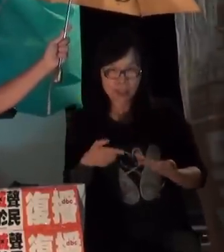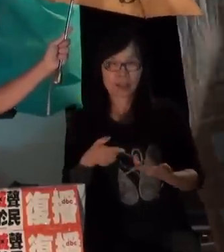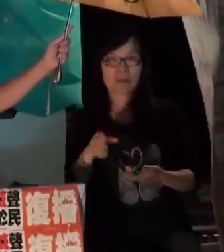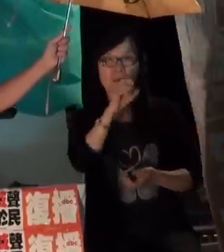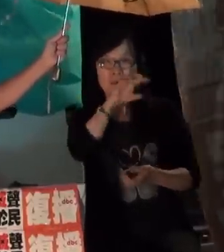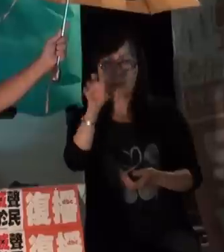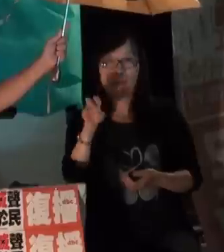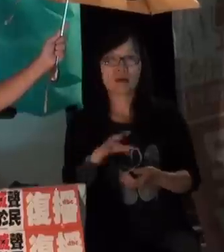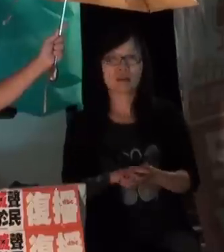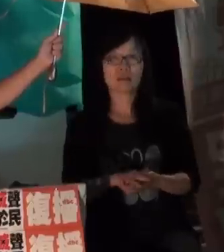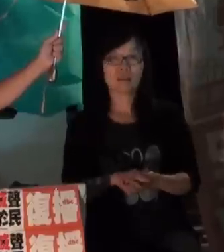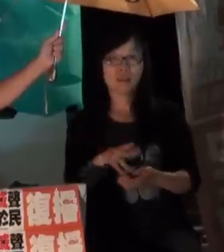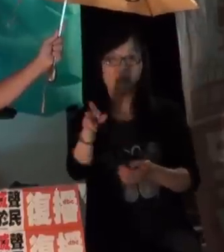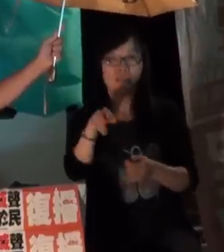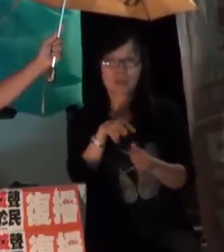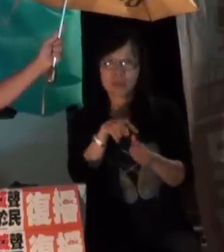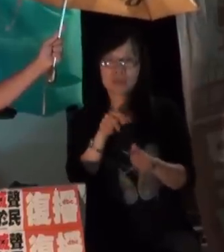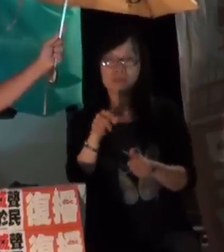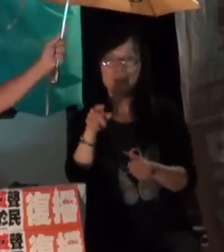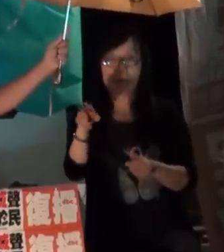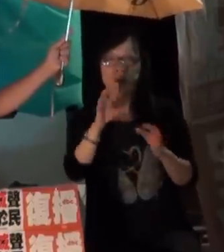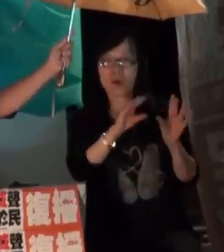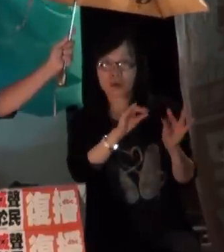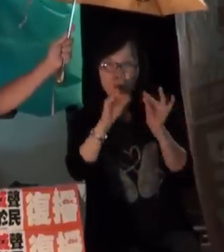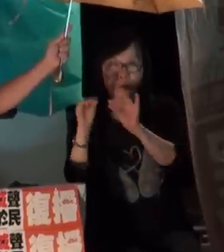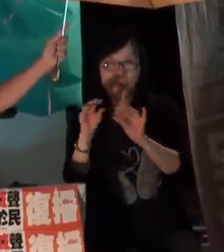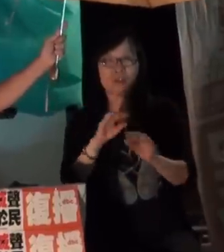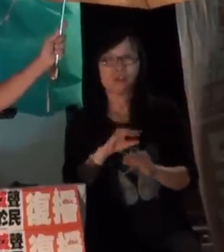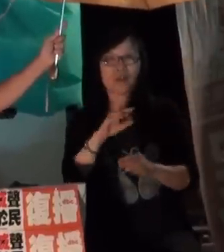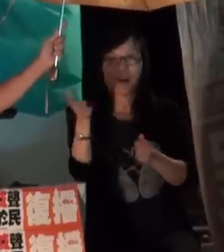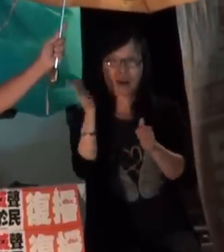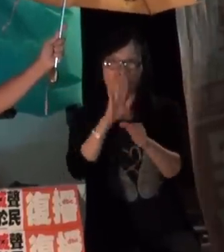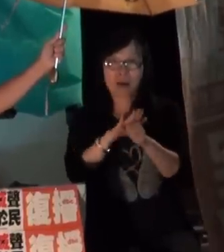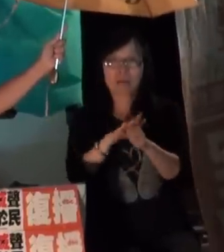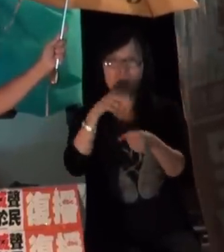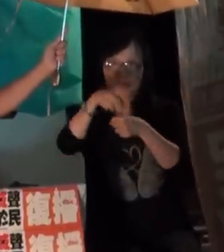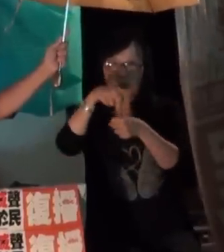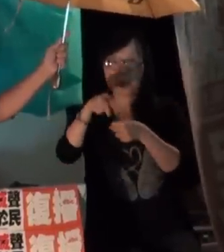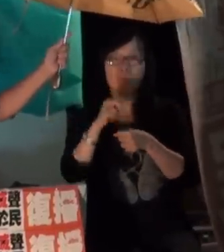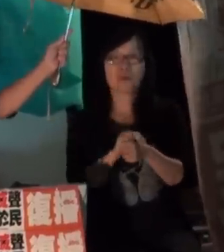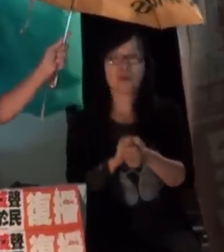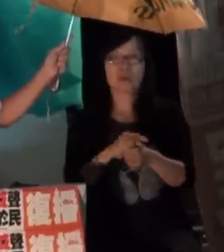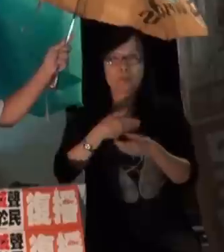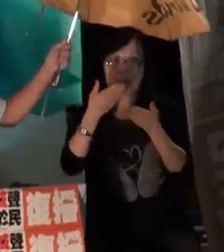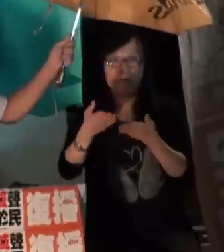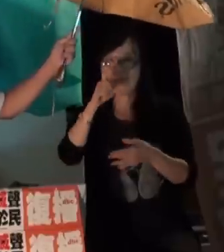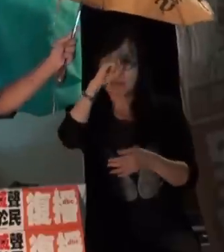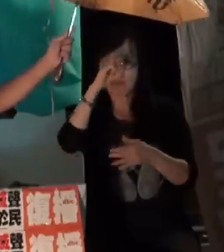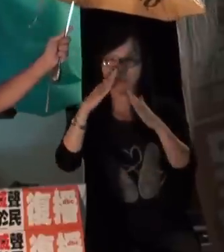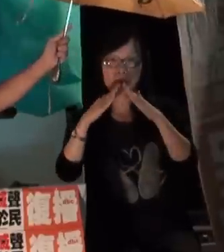埋啲咁嘅嘢，我先淹咗你先，然後咧將你移植去隔離，做翻個保育嘅場所，再整翻個紀念館俾你。 呢個